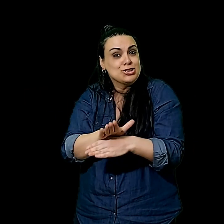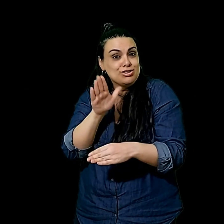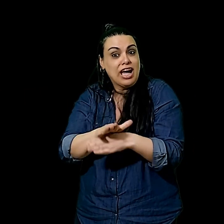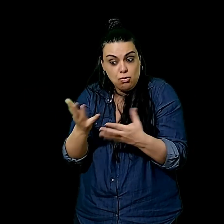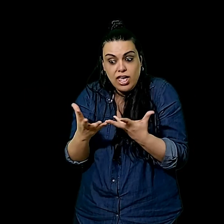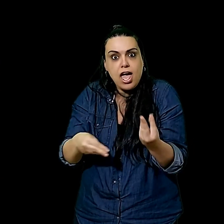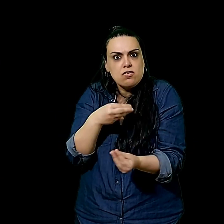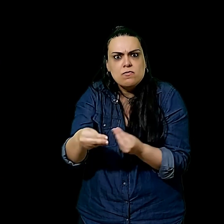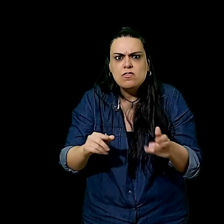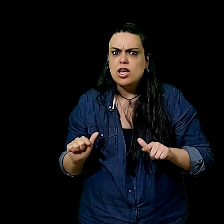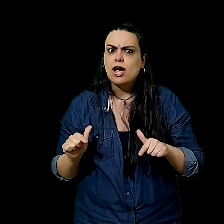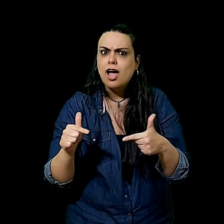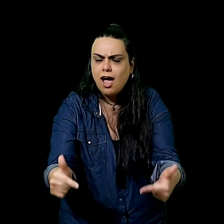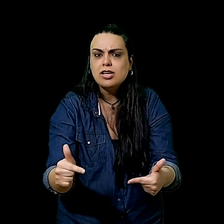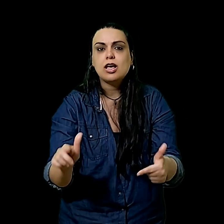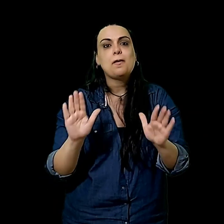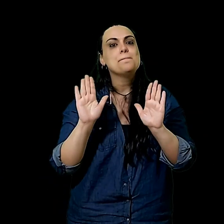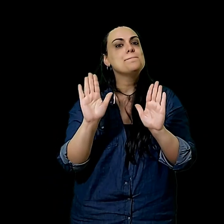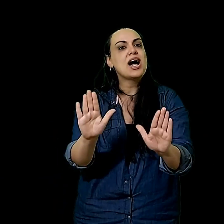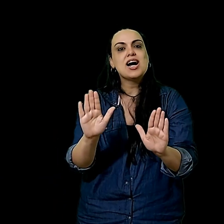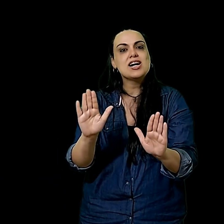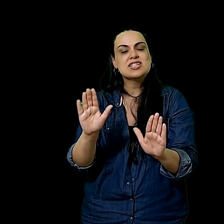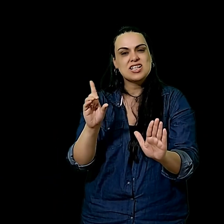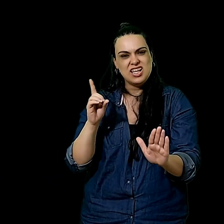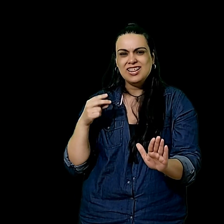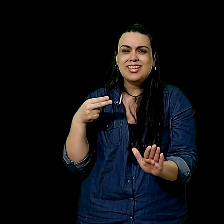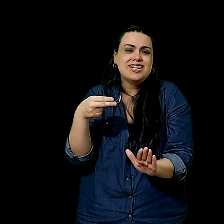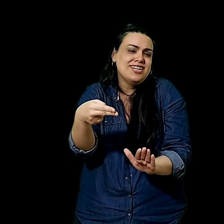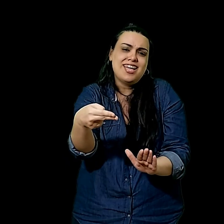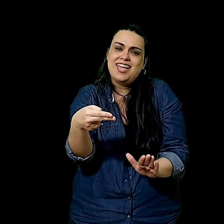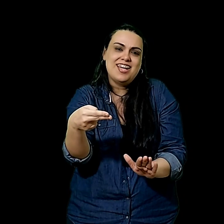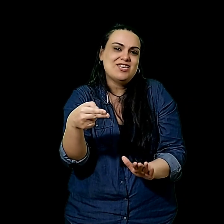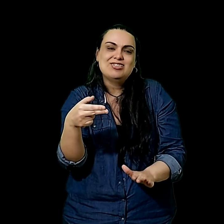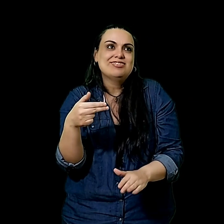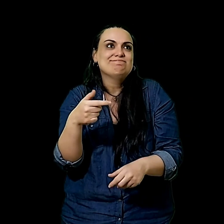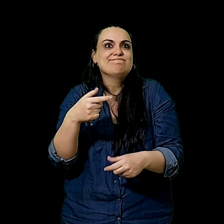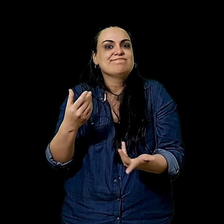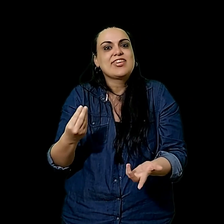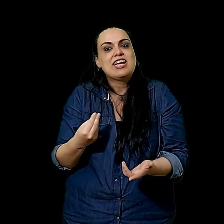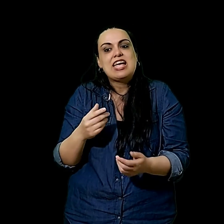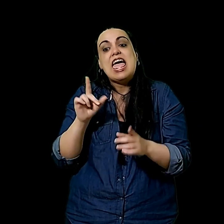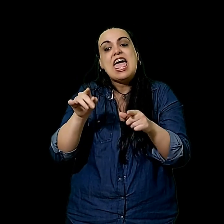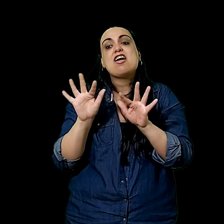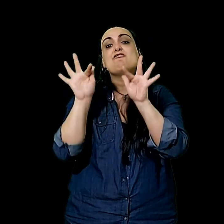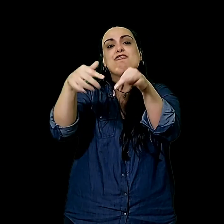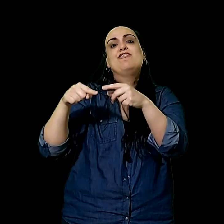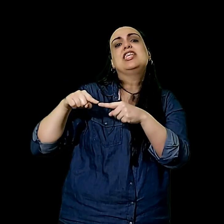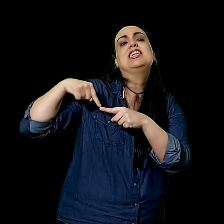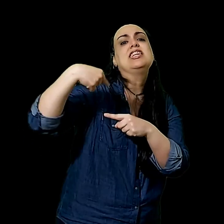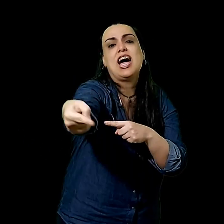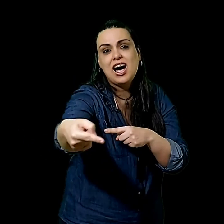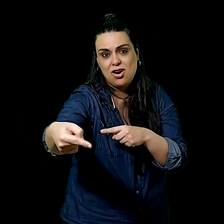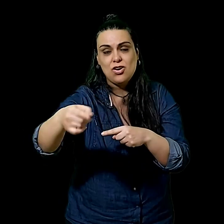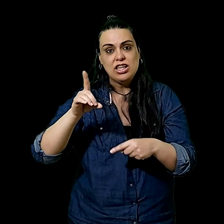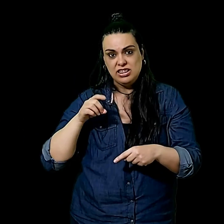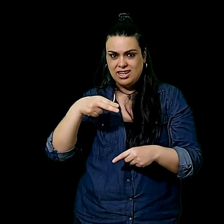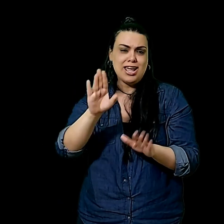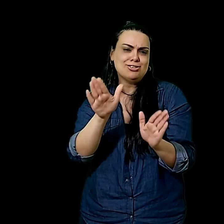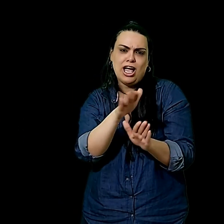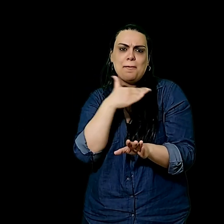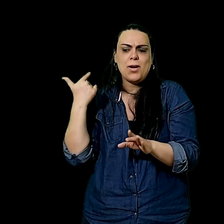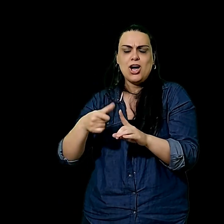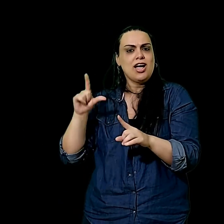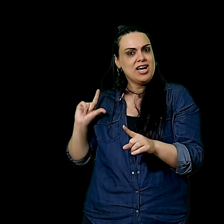ajudar, se envolver na missão. Mas ele não vai ter vida para viver tudo isso, porque isso é para o final, não é para agora, mas Deus inclui ele